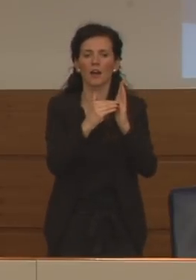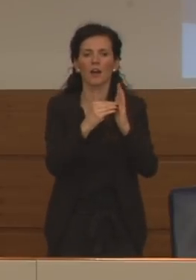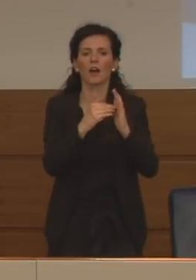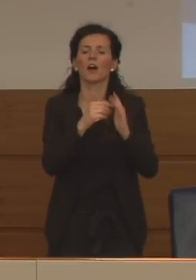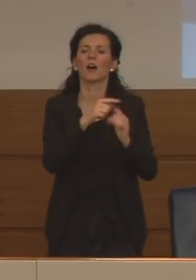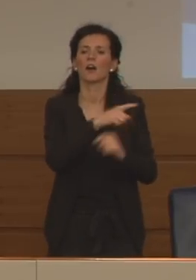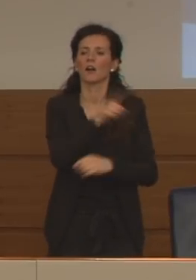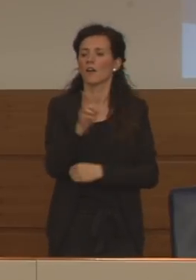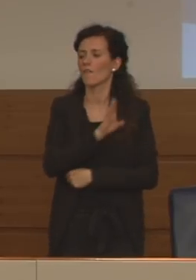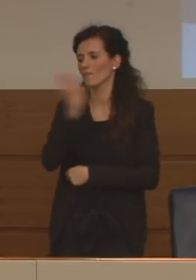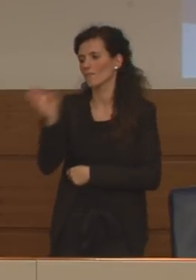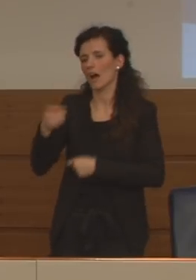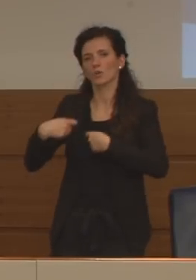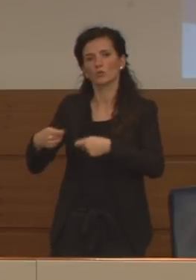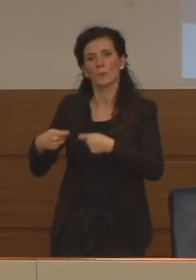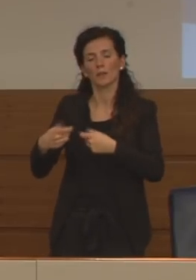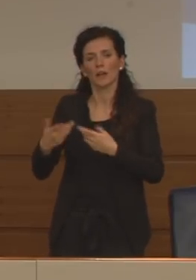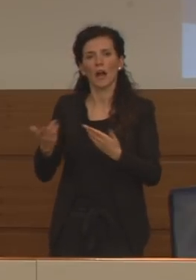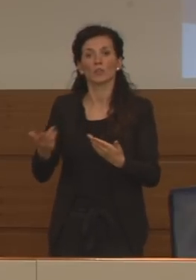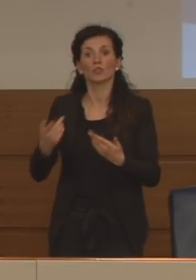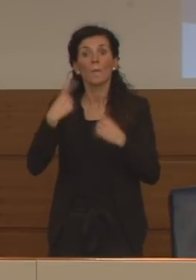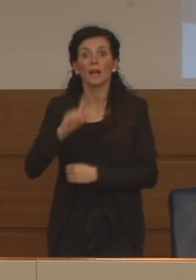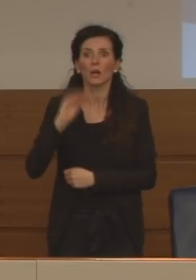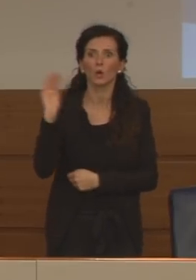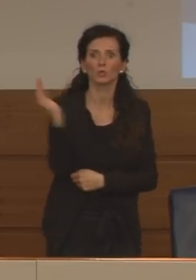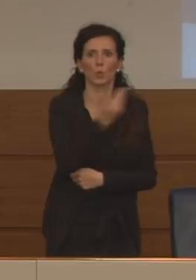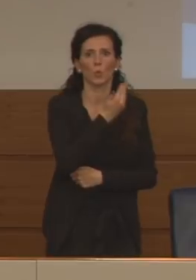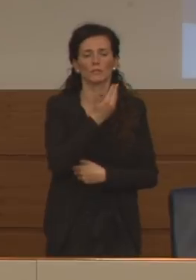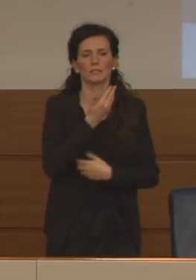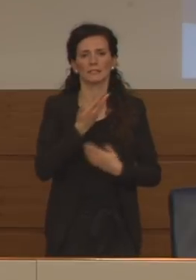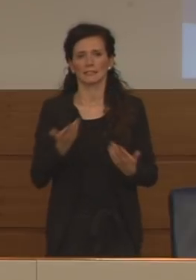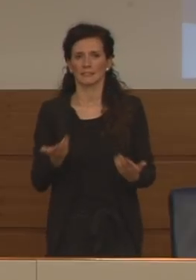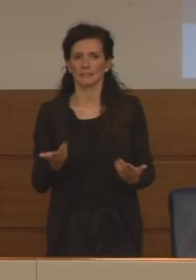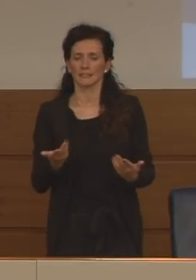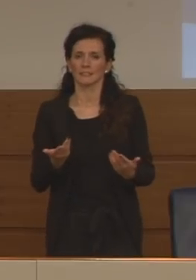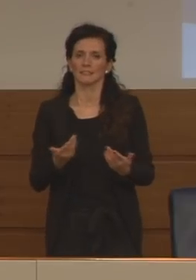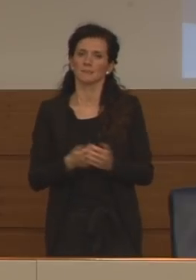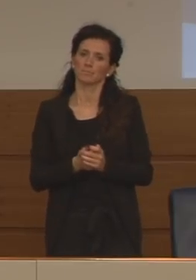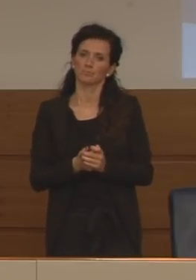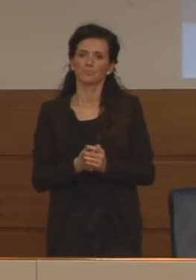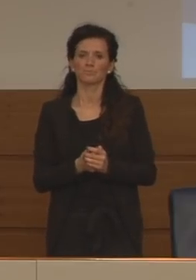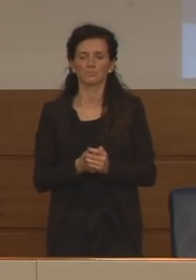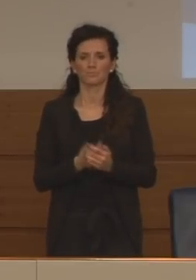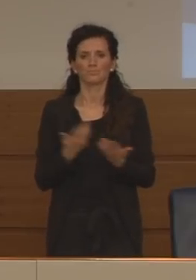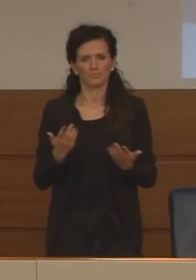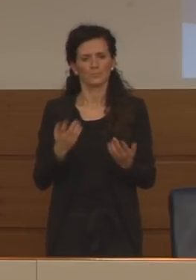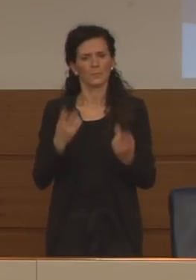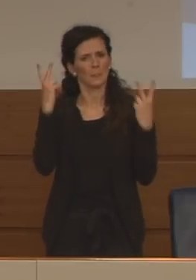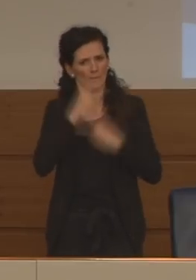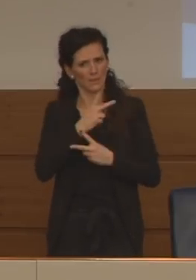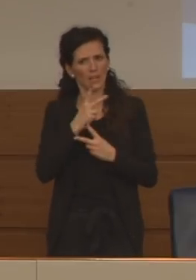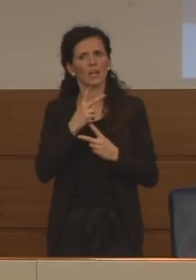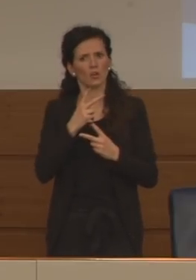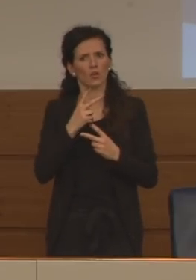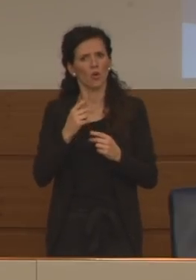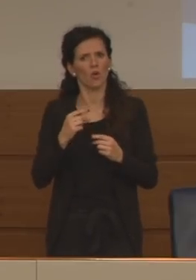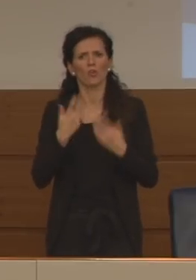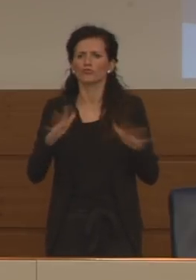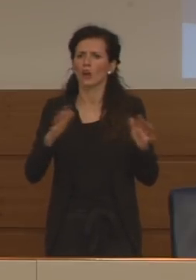portare la spesa a domicilio quindi sono state previste limitazioni